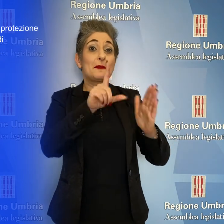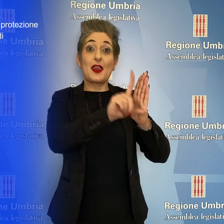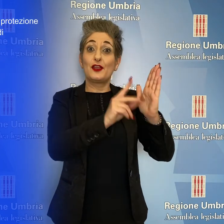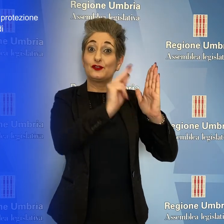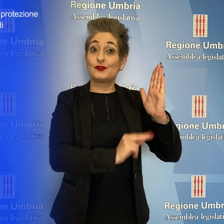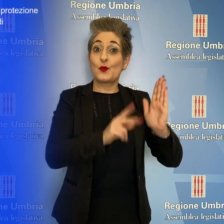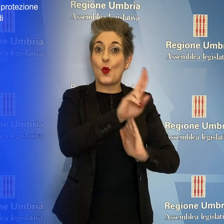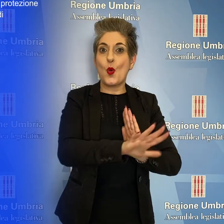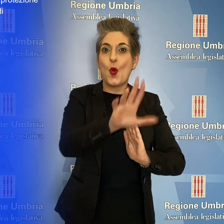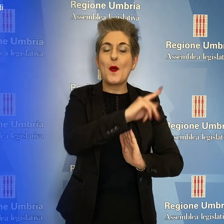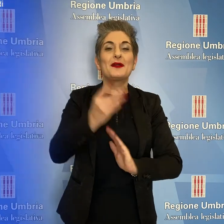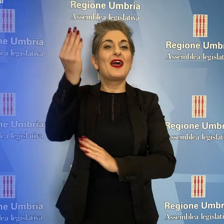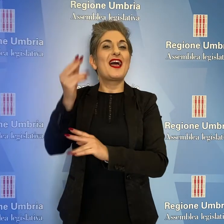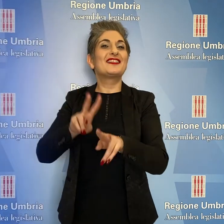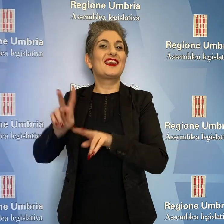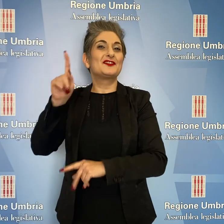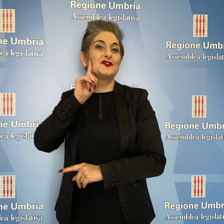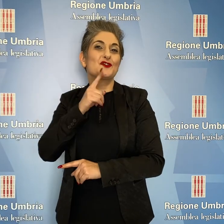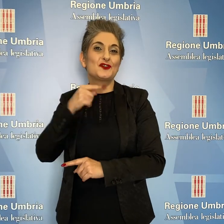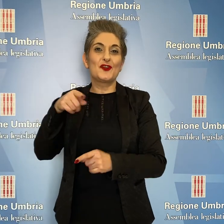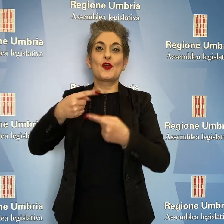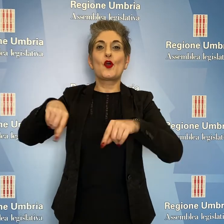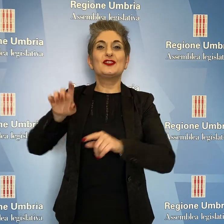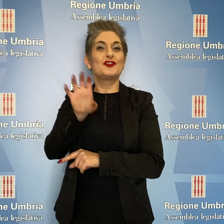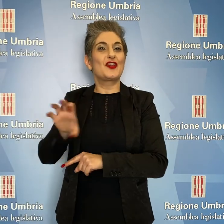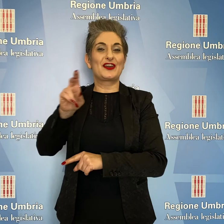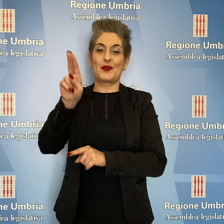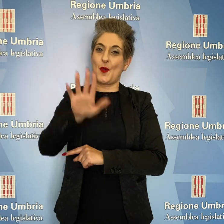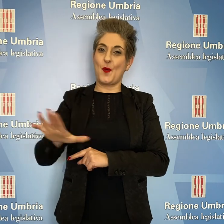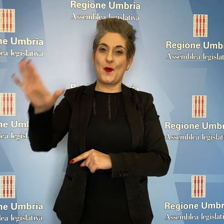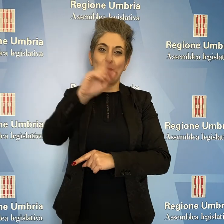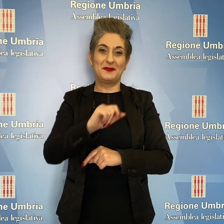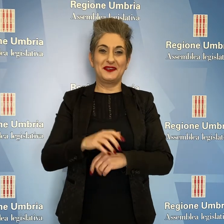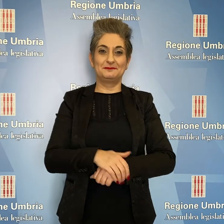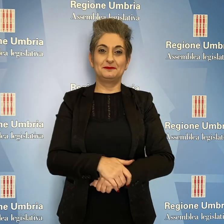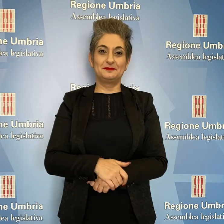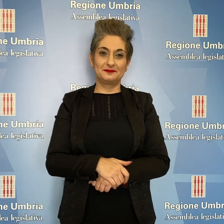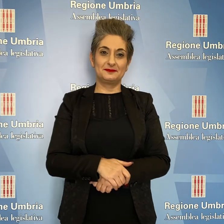legislativa dell'Umbria e l'ente nazionale Sordi, Consiglio regionale dell'Umbria.